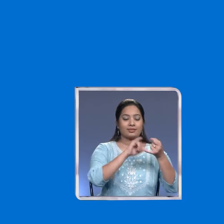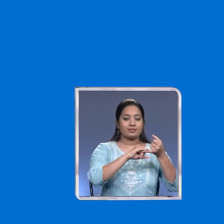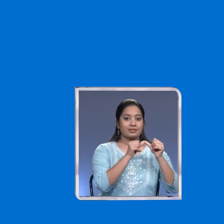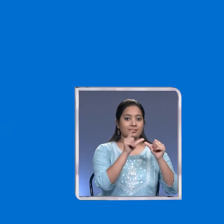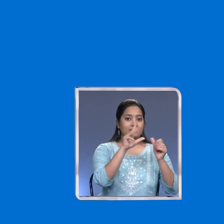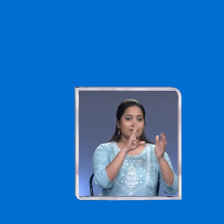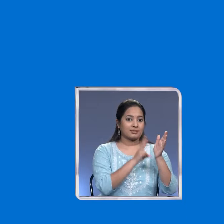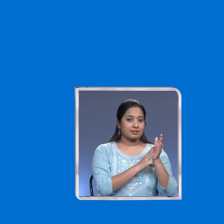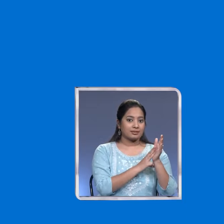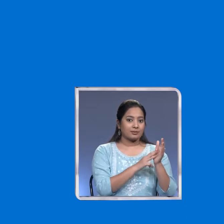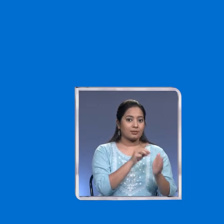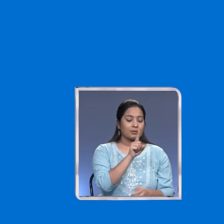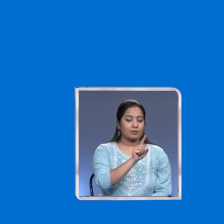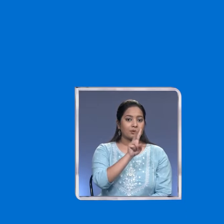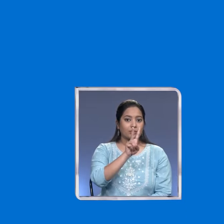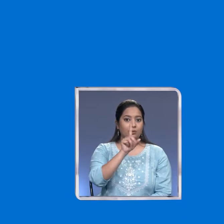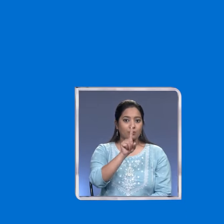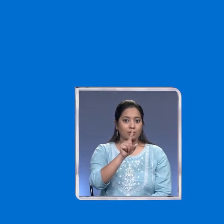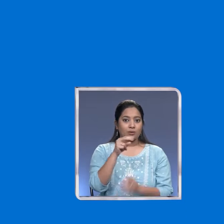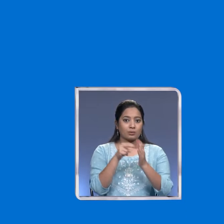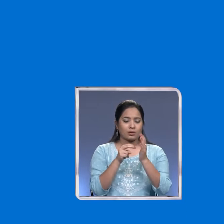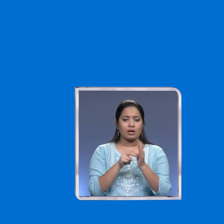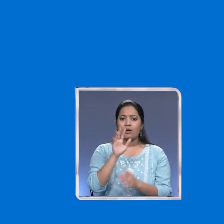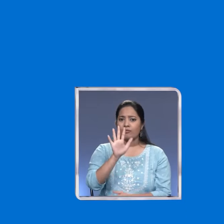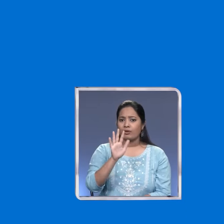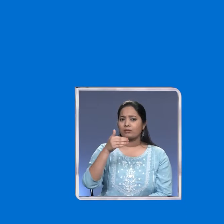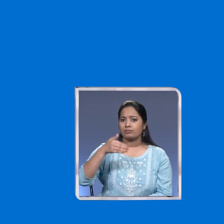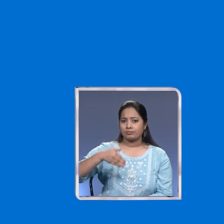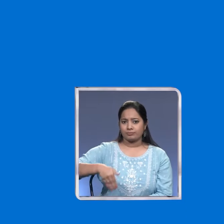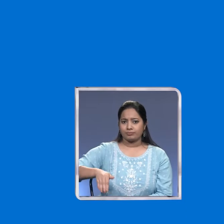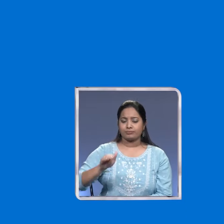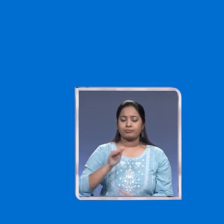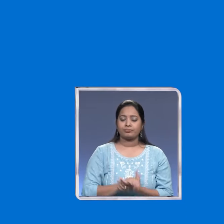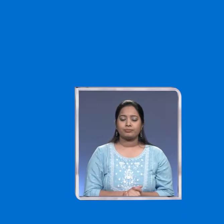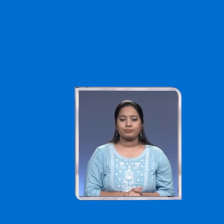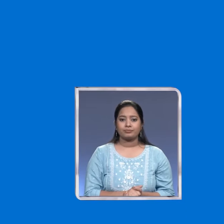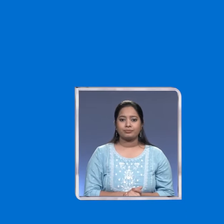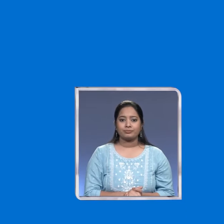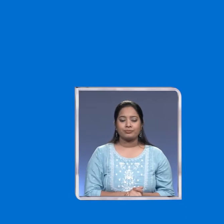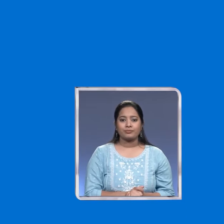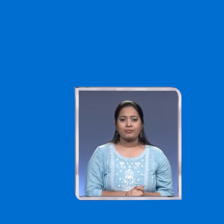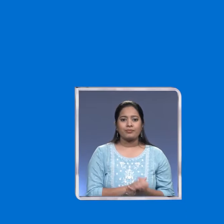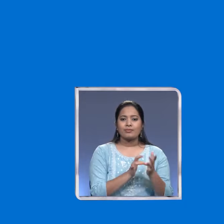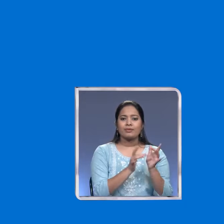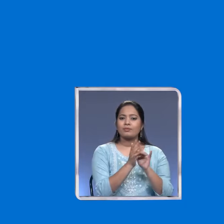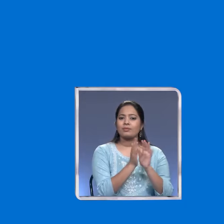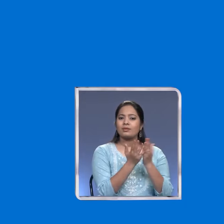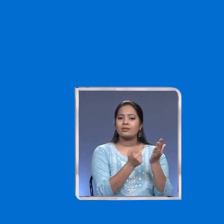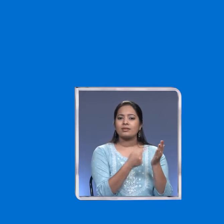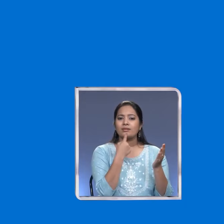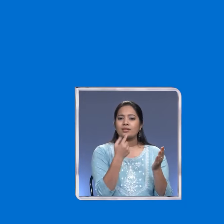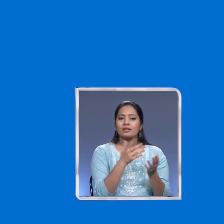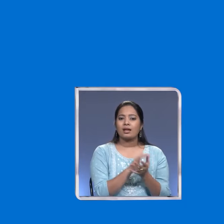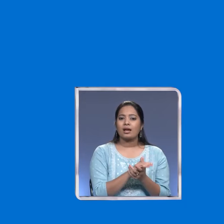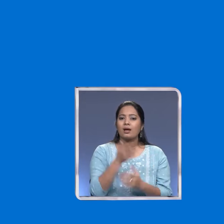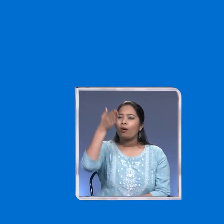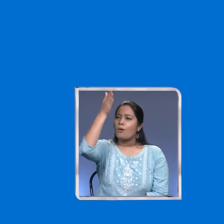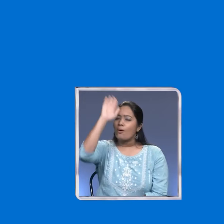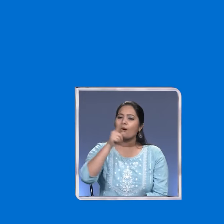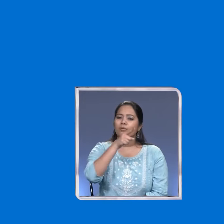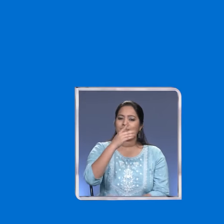साम 121 वर्स 5 ऑनवर्ड्स, वचन संहिता 121 पांचवें वचन से पढ़ रहा हूं, यहोवा